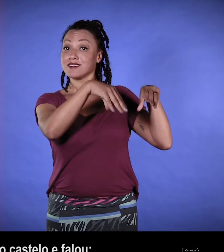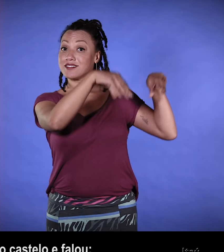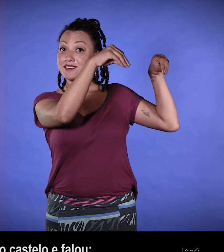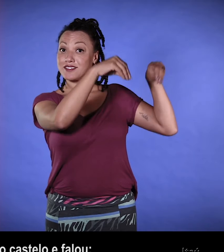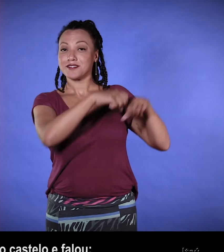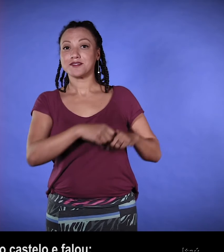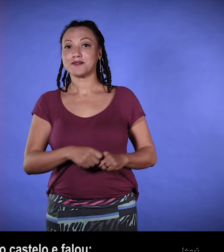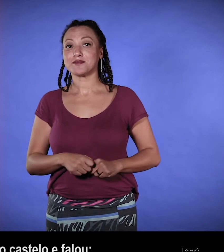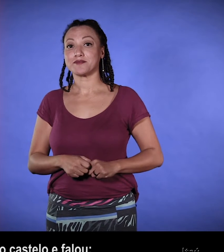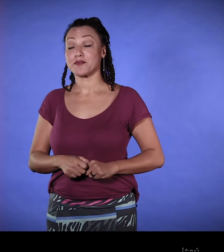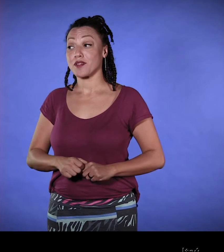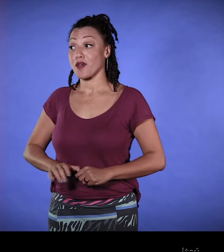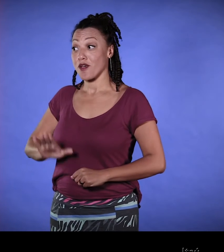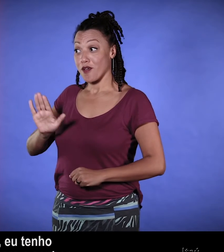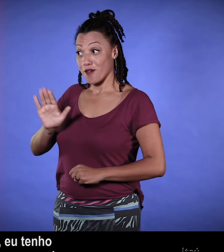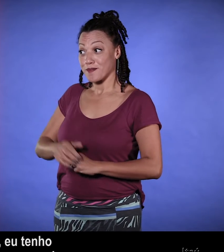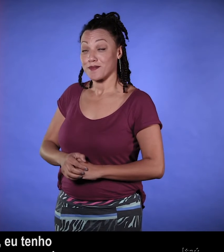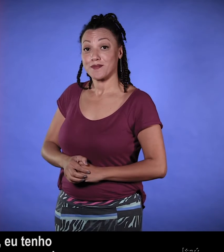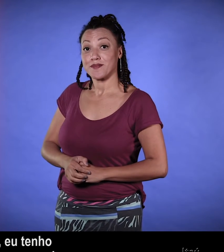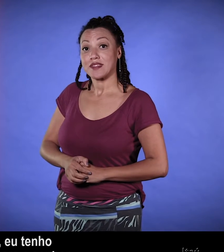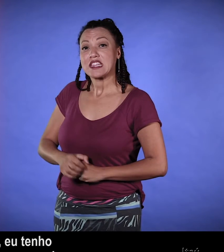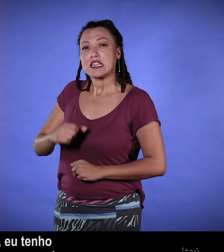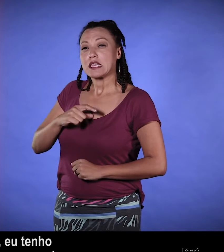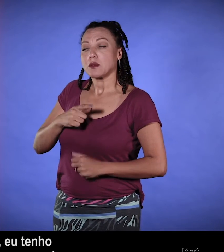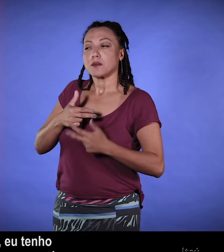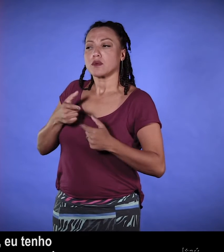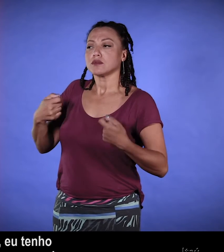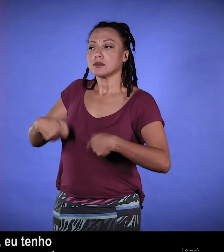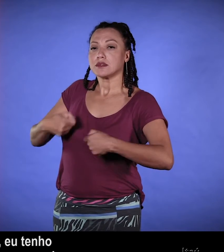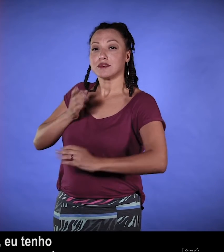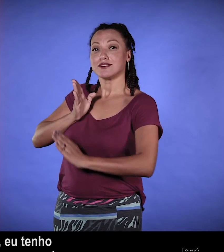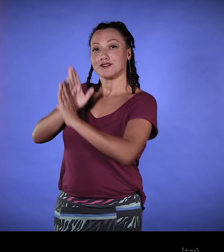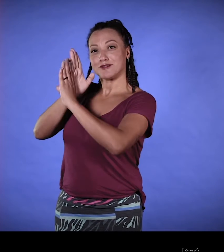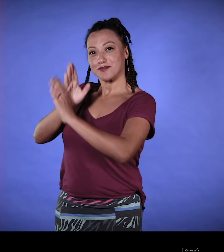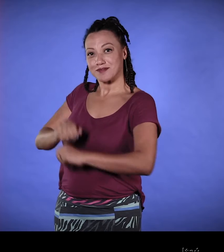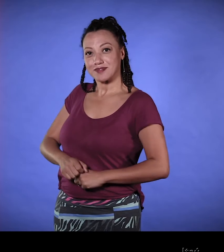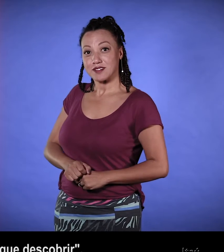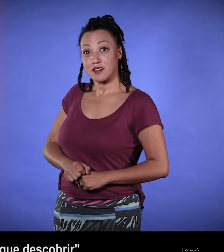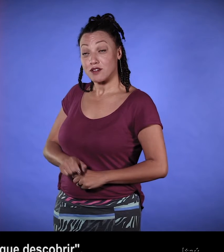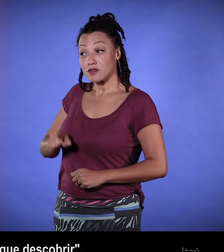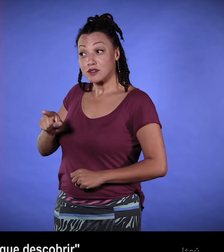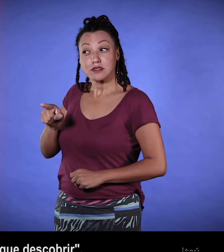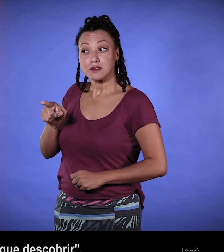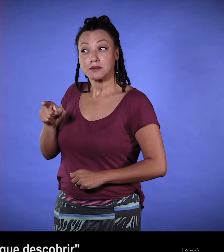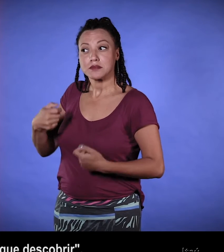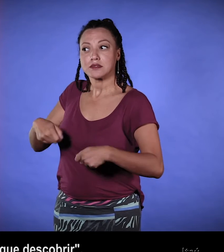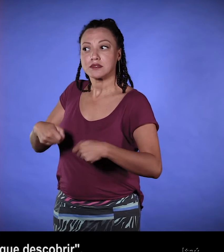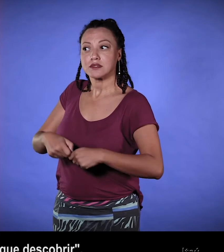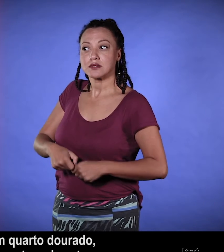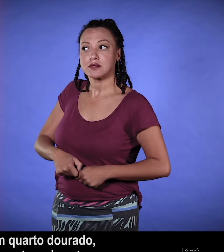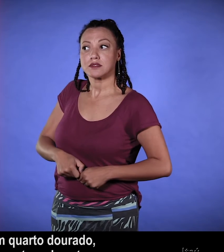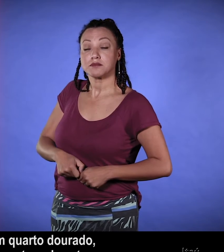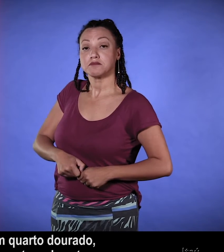castelo e falou: Salomão, eu tenho uma charada para o senhor que você vai ter que